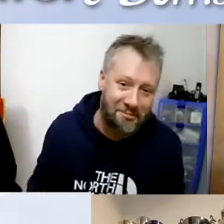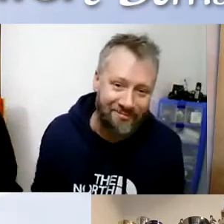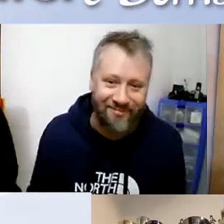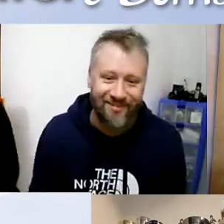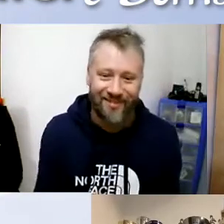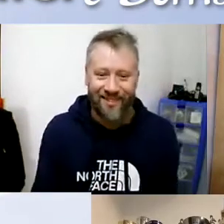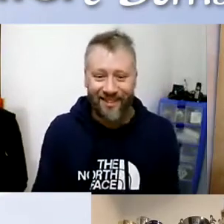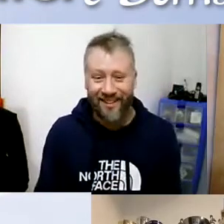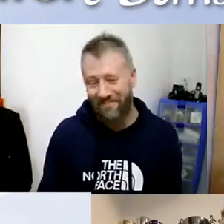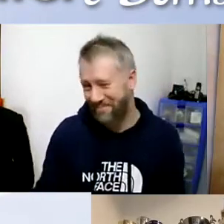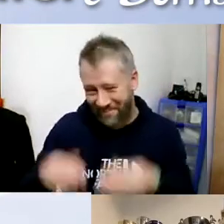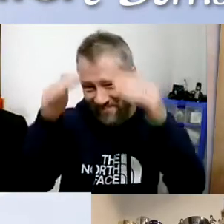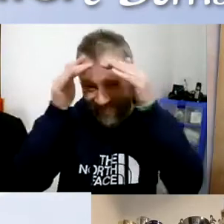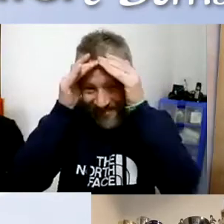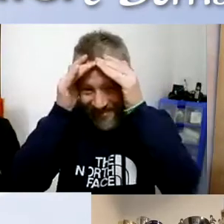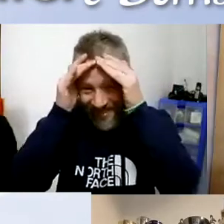tranquilla.